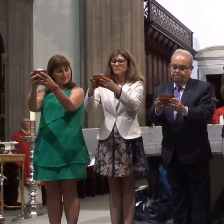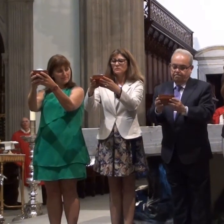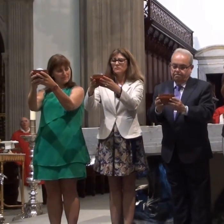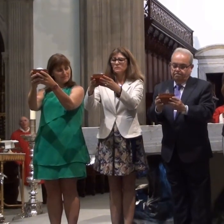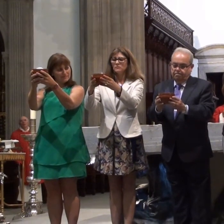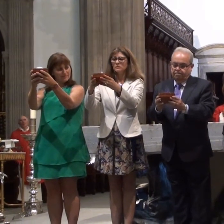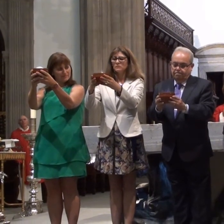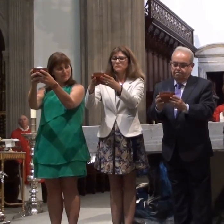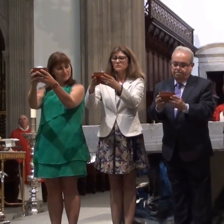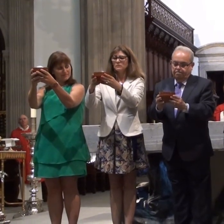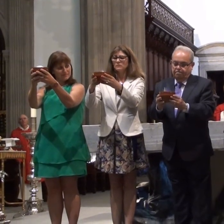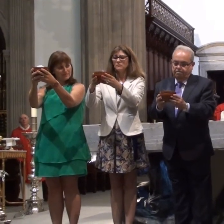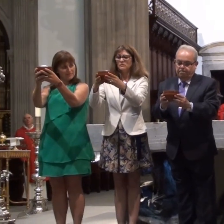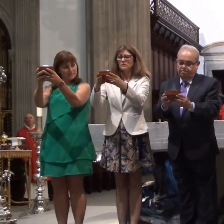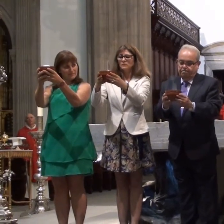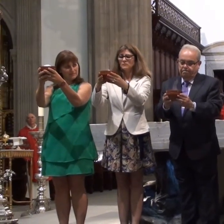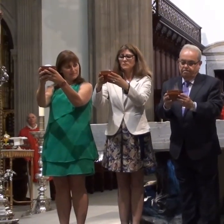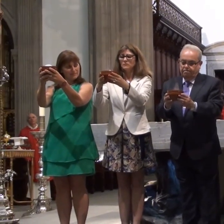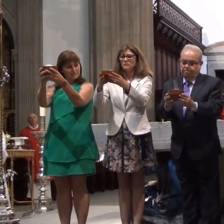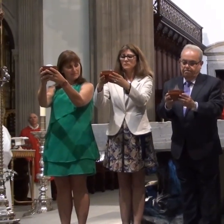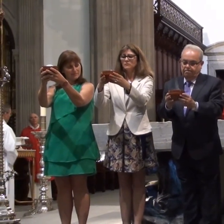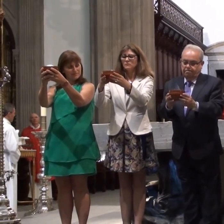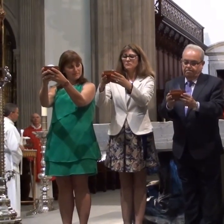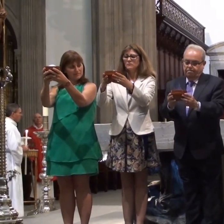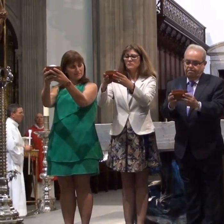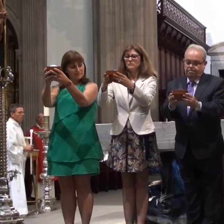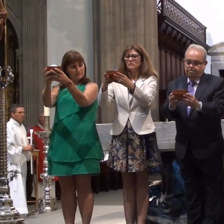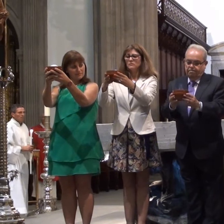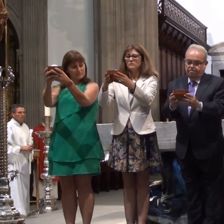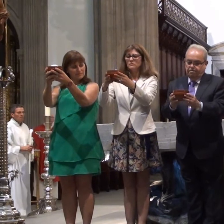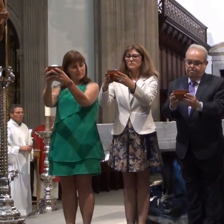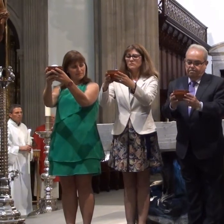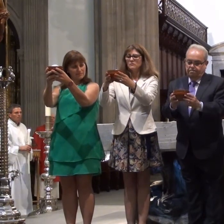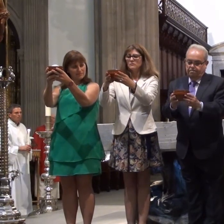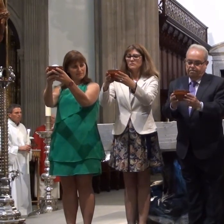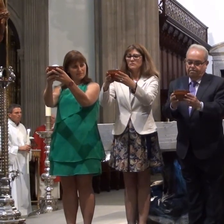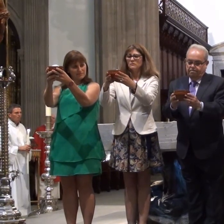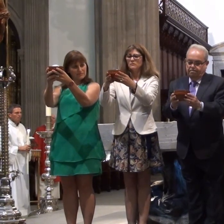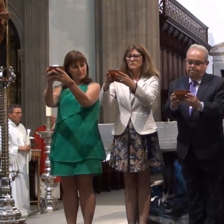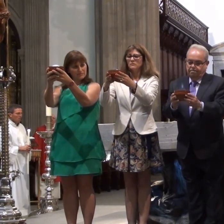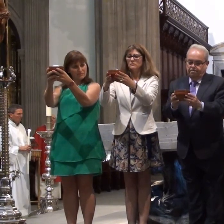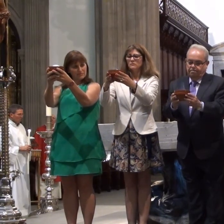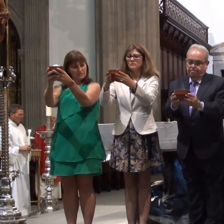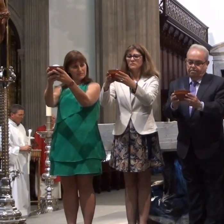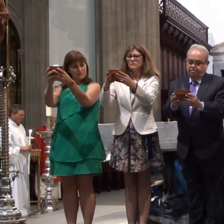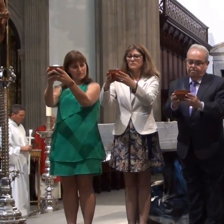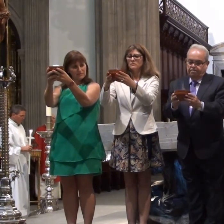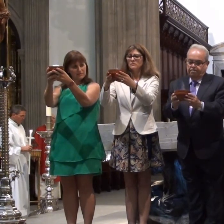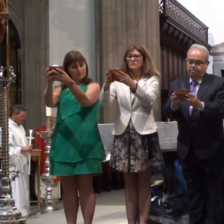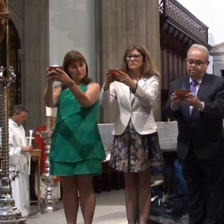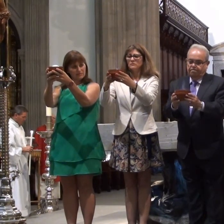pobres y la defensa de sus derechos que a veces se realiza en la